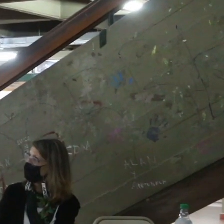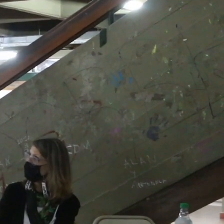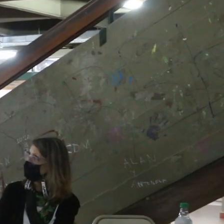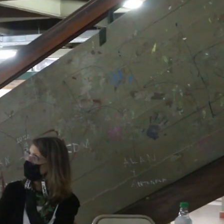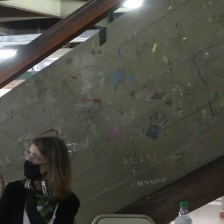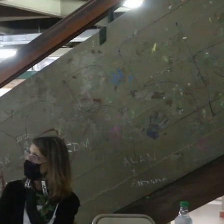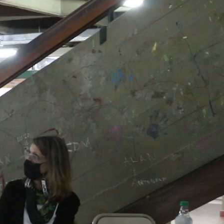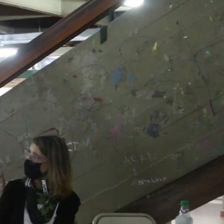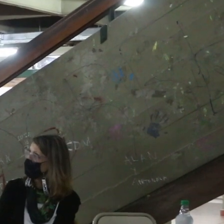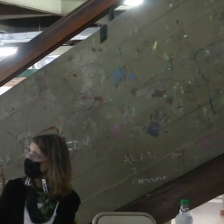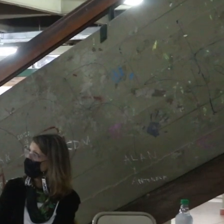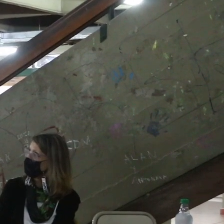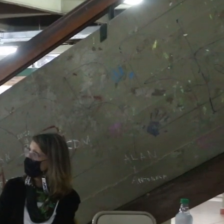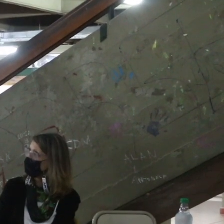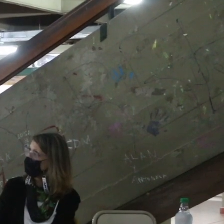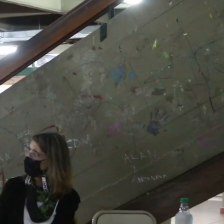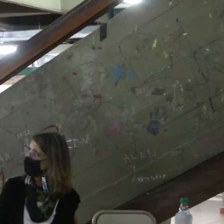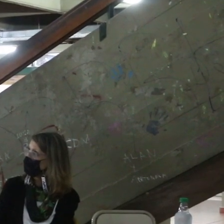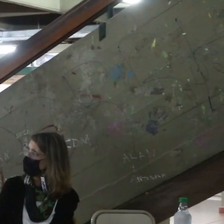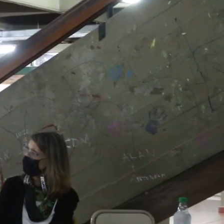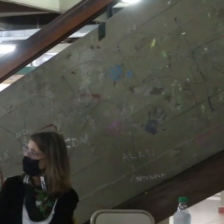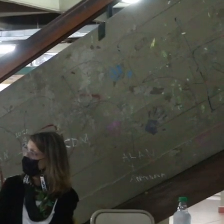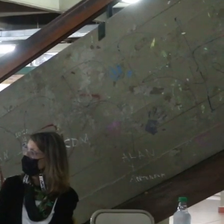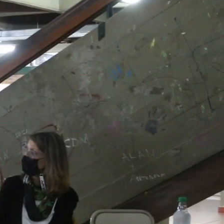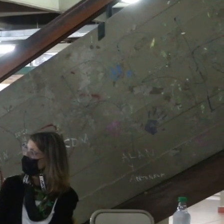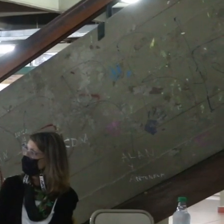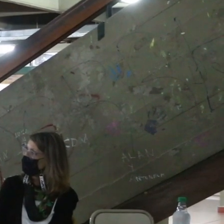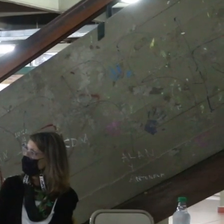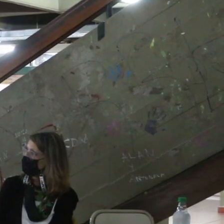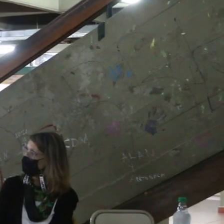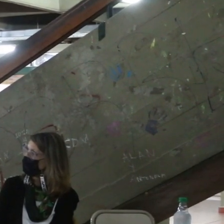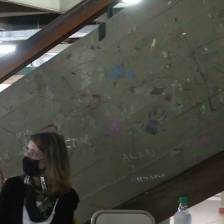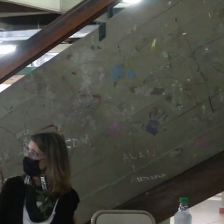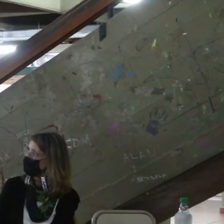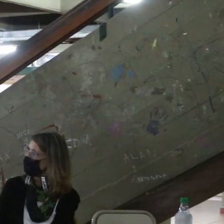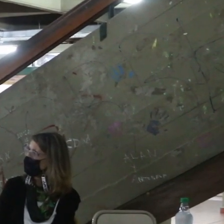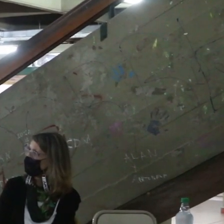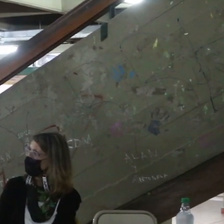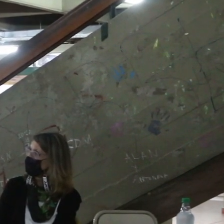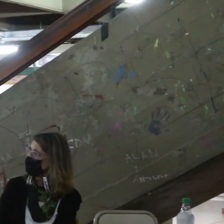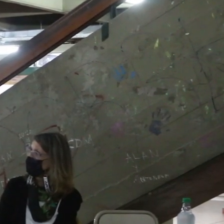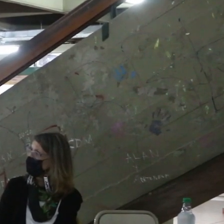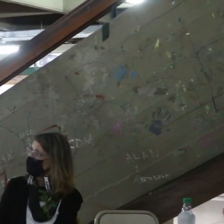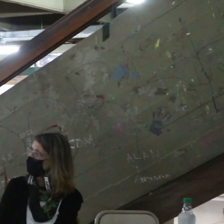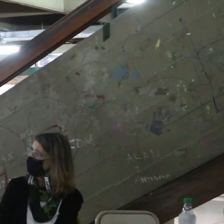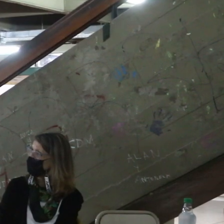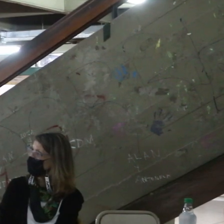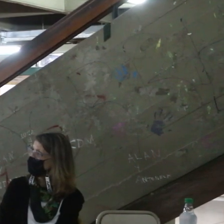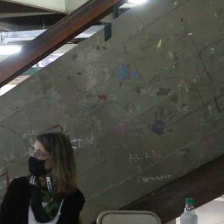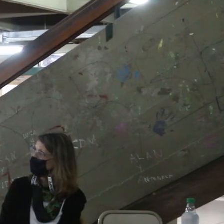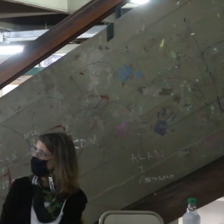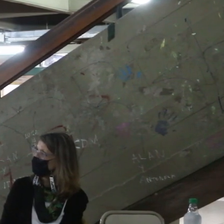de acercamiento que tiene la gestión, la valoro, la valoramos seguramente, porque